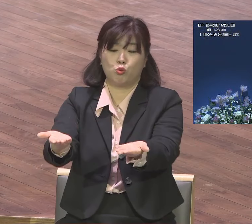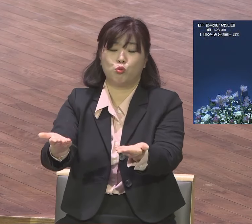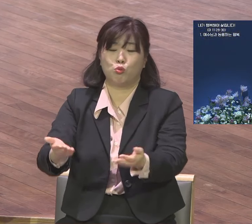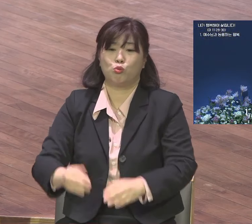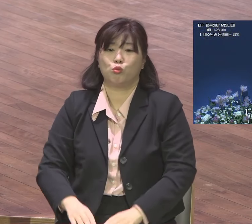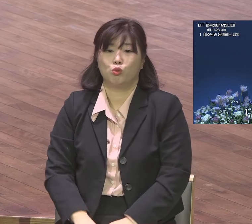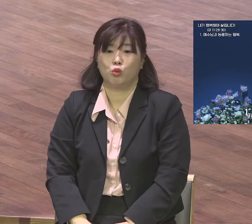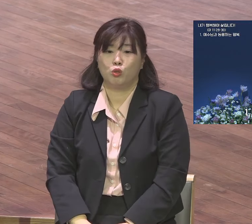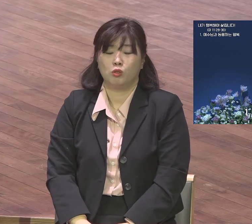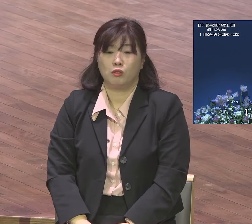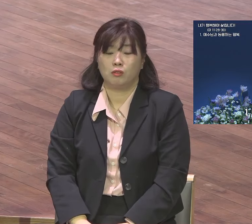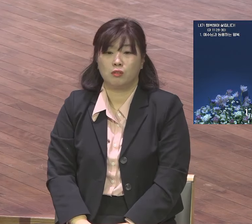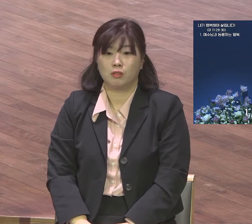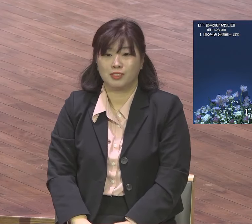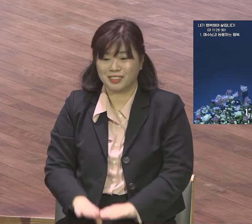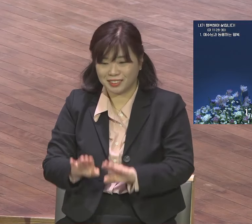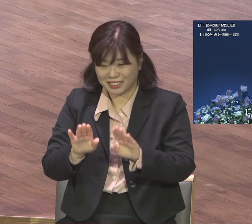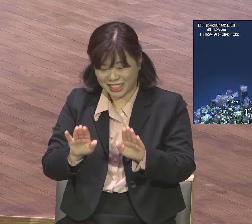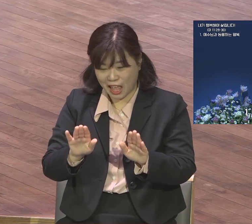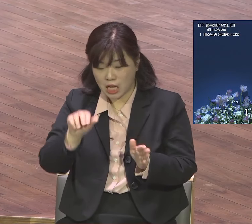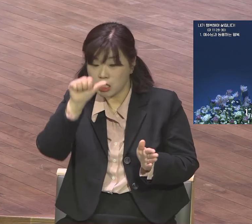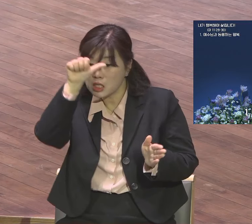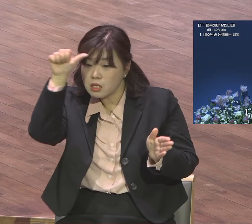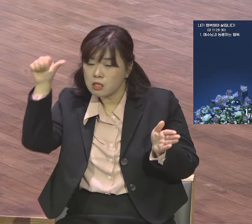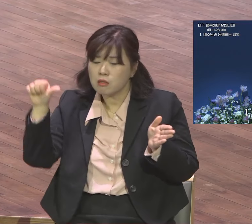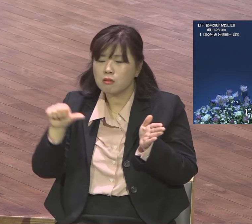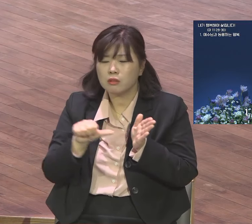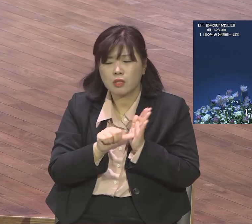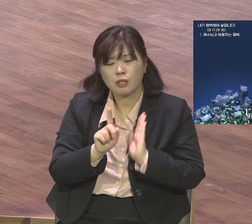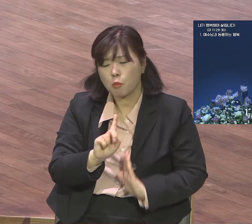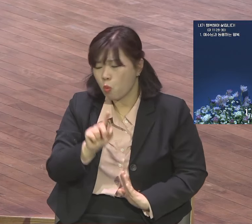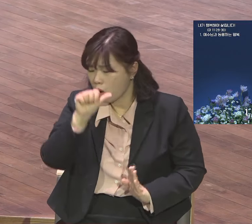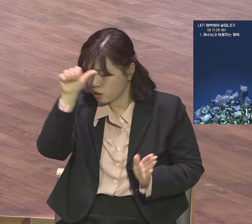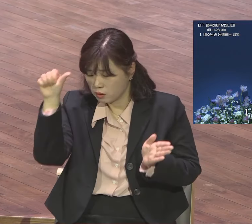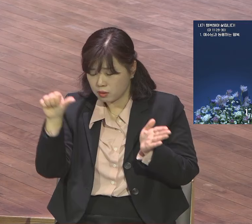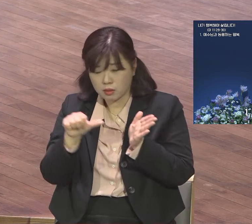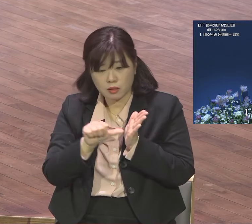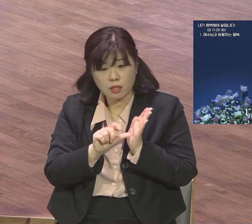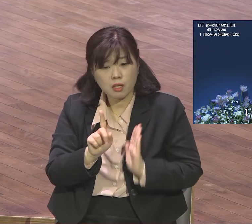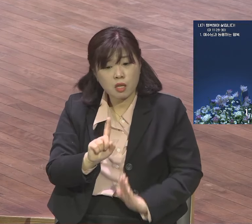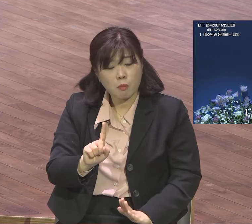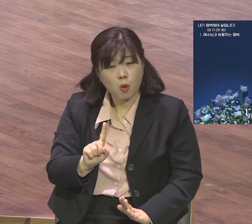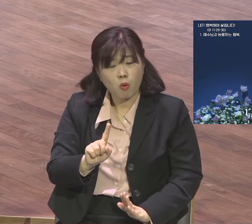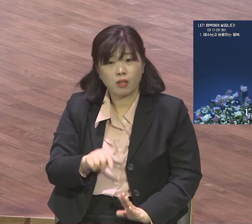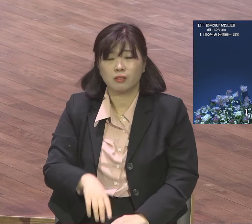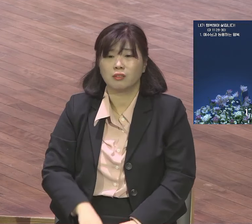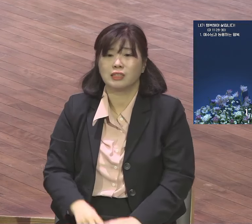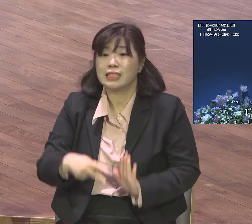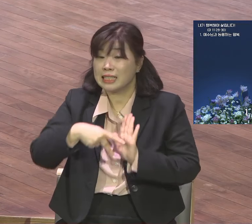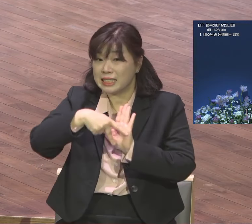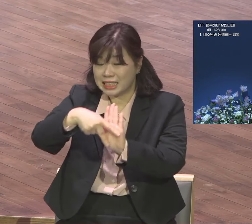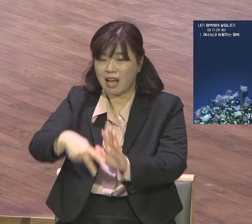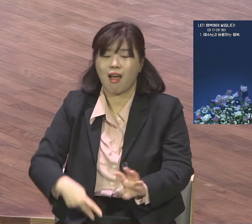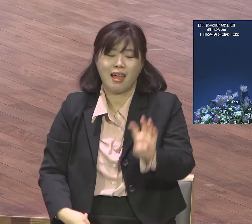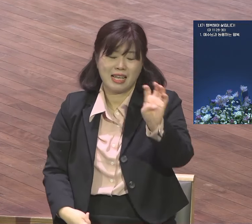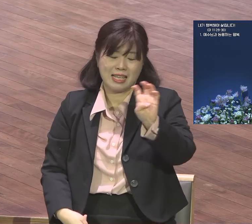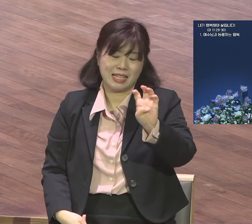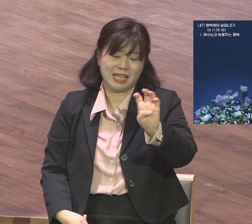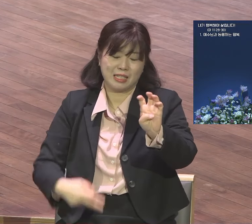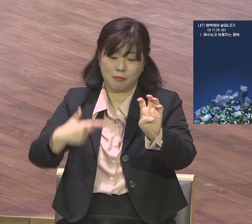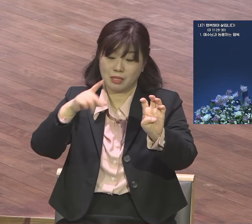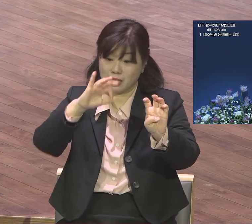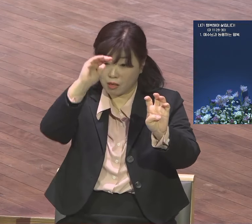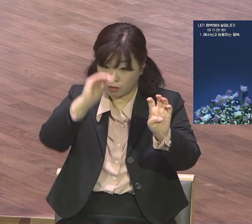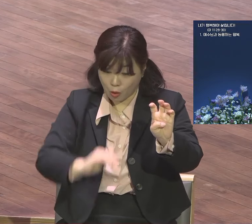성경에 보면 우리 인생을 여러 가지로 표현해 놓고 있습니다. 이사야서 40장 6절에 보면 모든